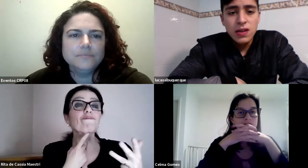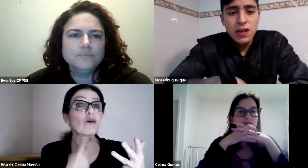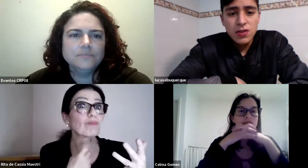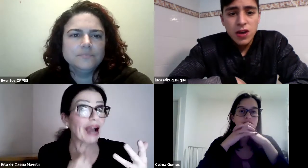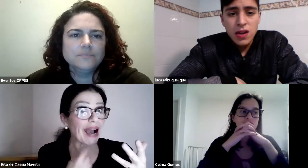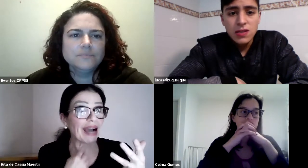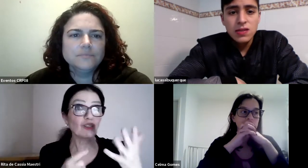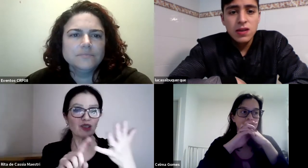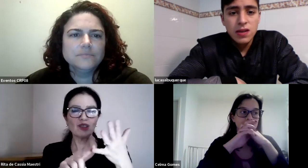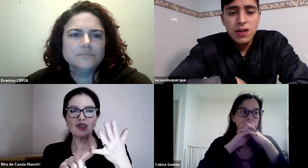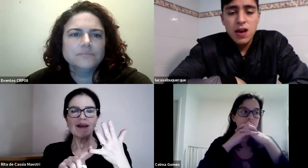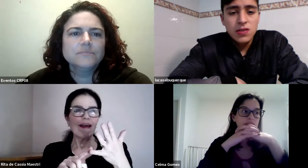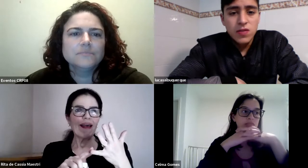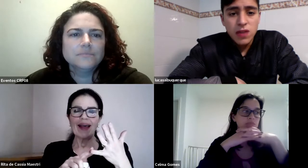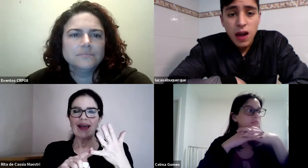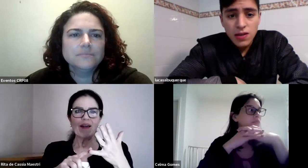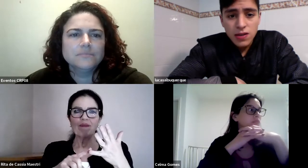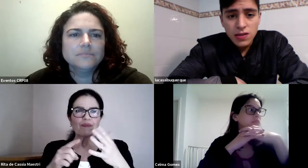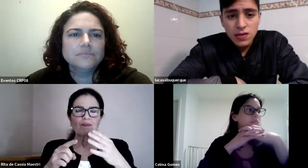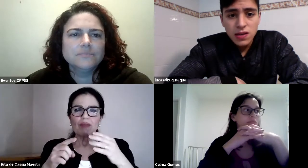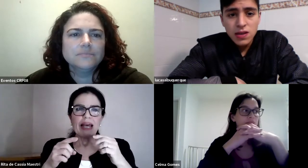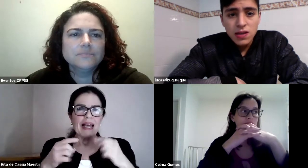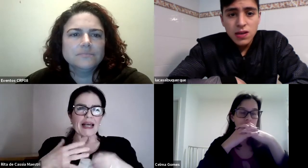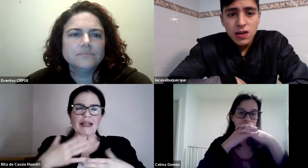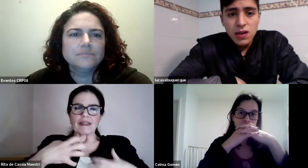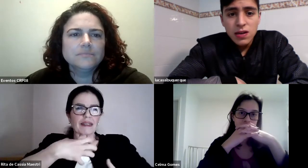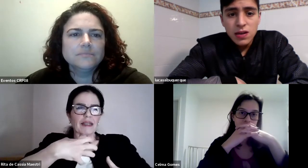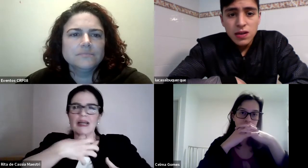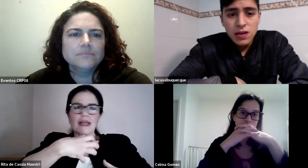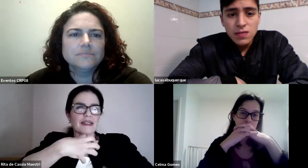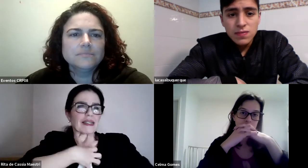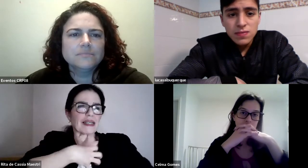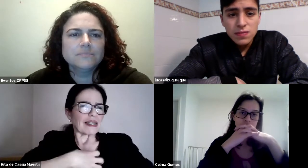a inteligência, as vontades,